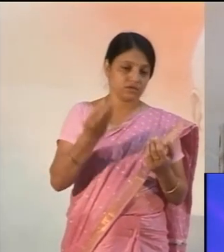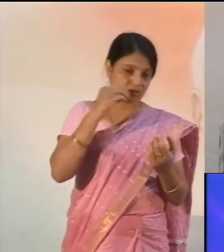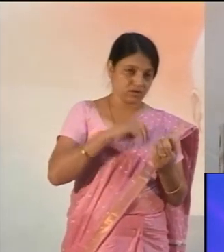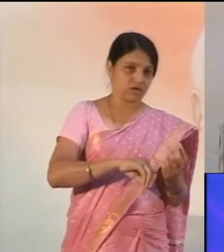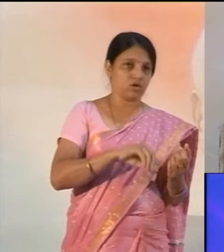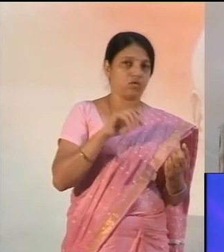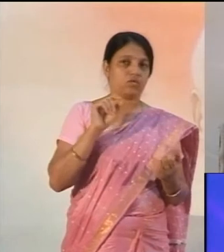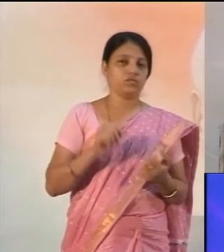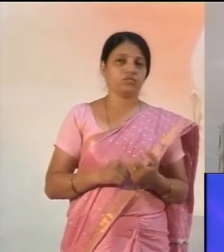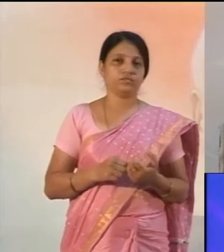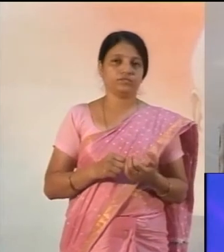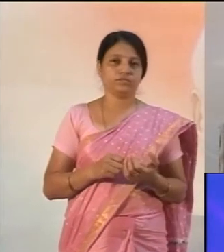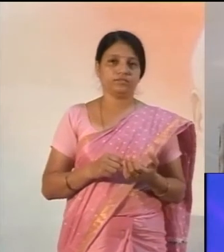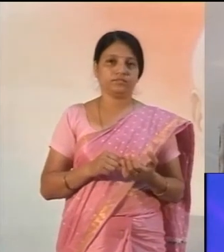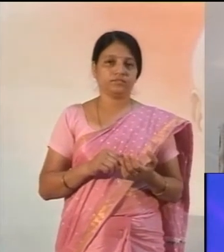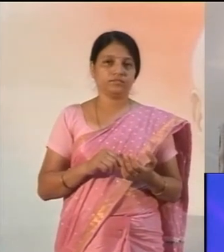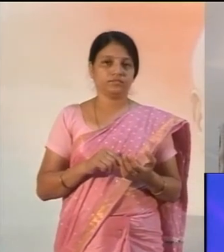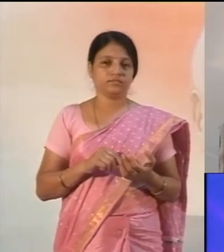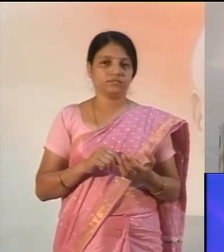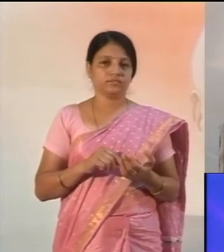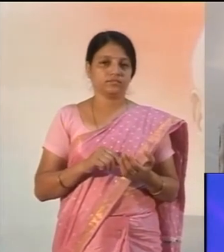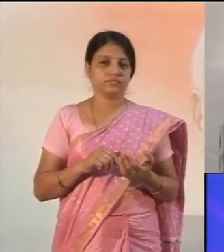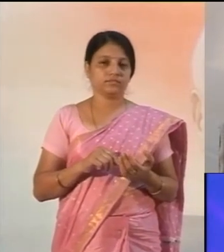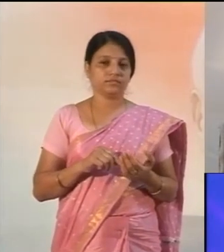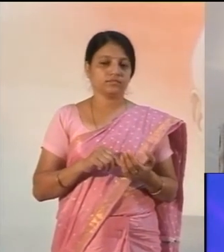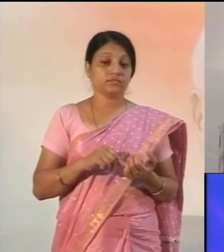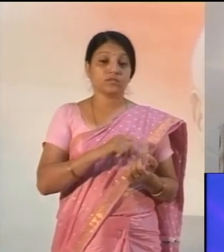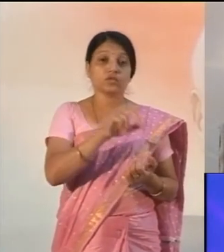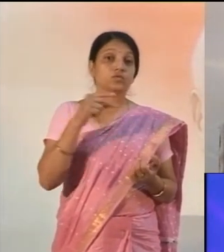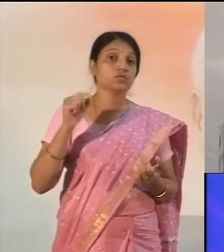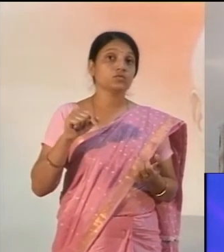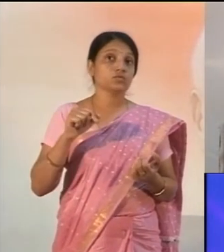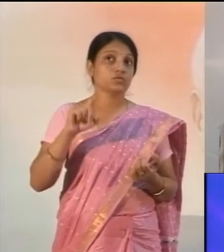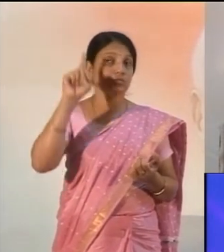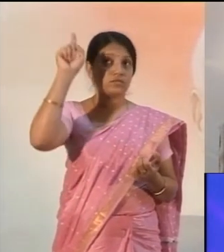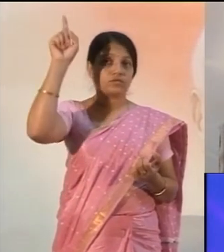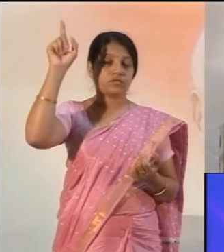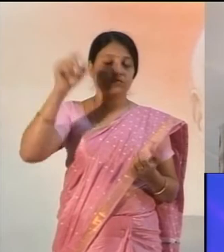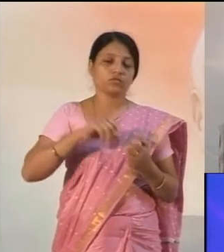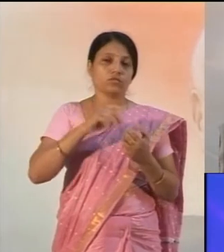जो भगवान को बहुत याद करते हैं।